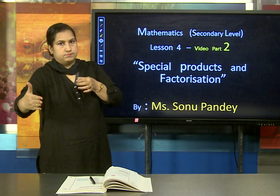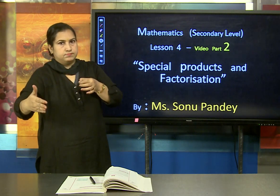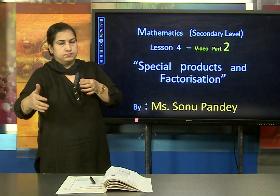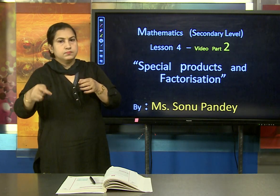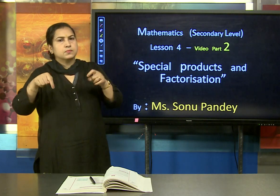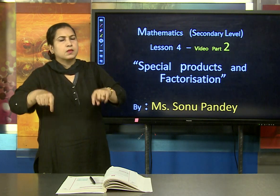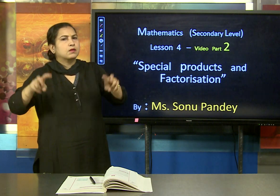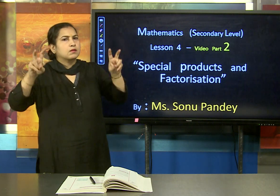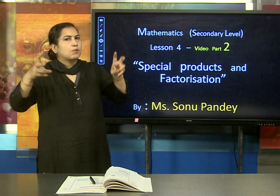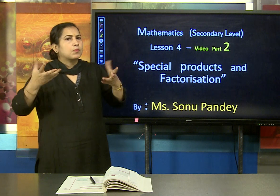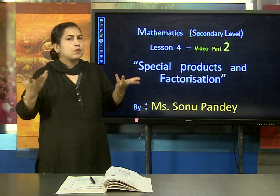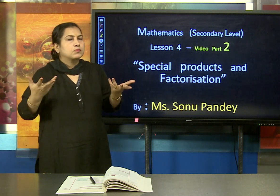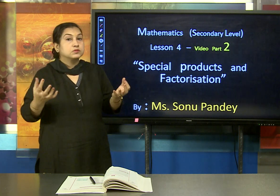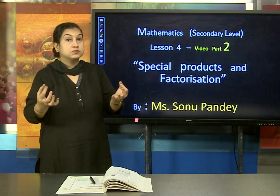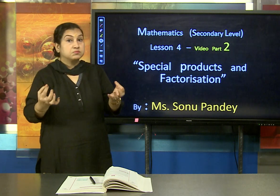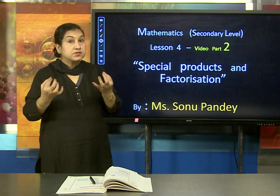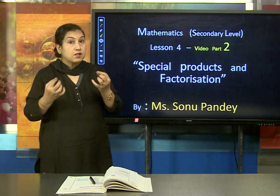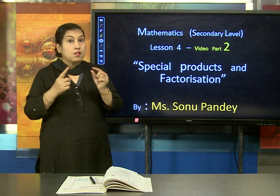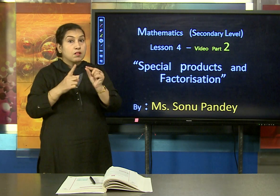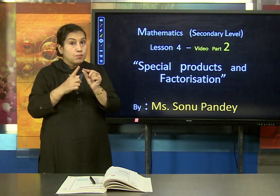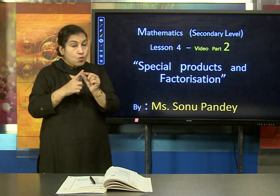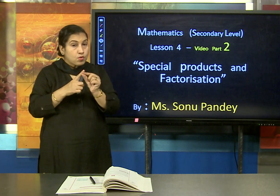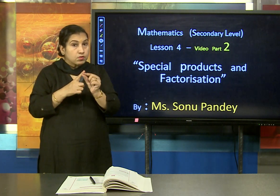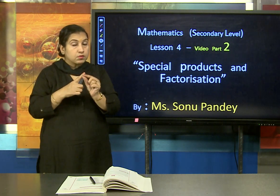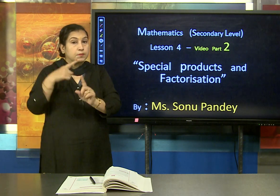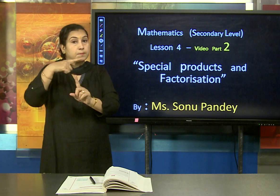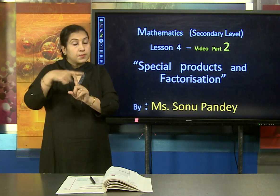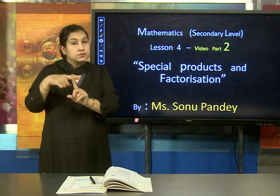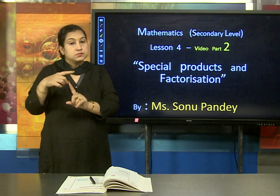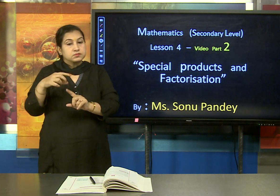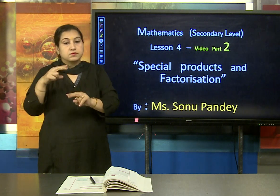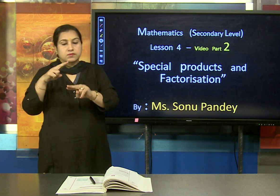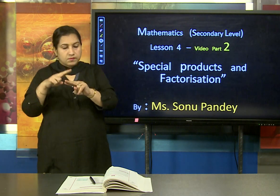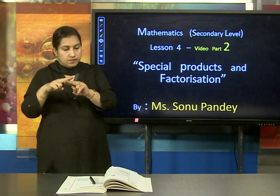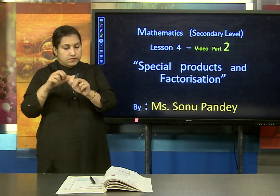हैं। अब हम उसी के आगे स्पेशल प्रोडक्ट्स और फैक्टराइजेशन